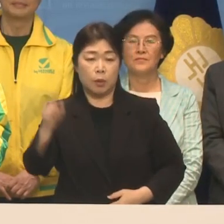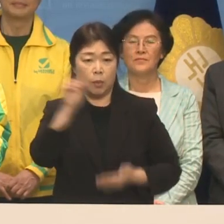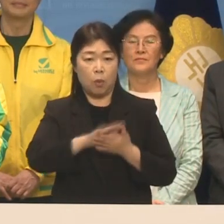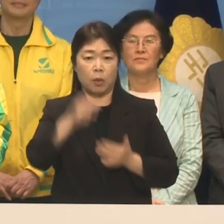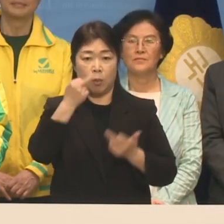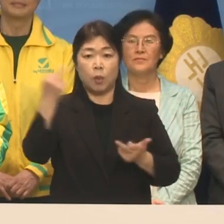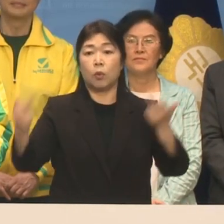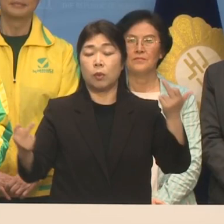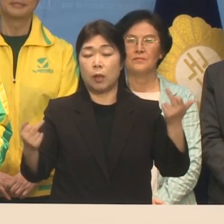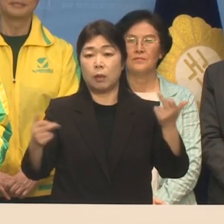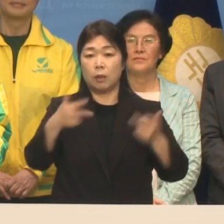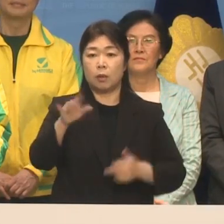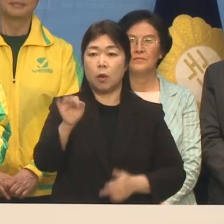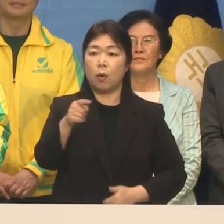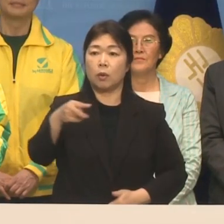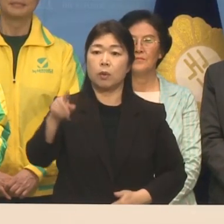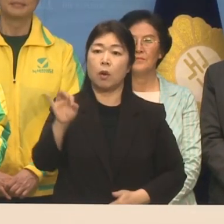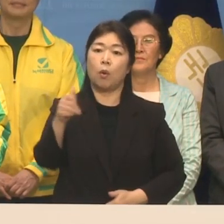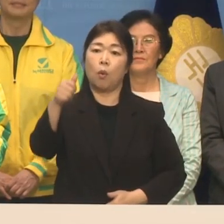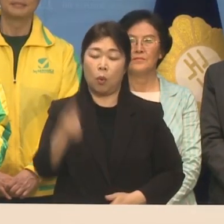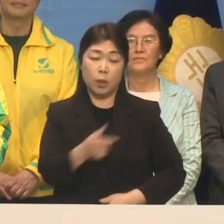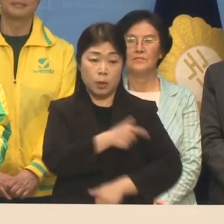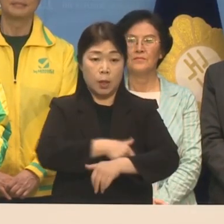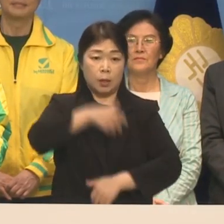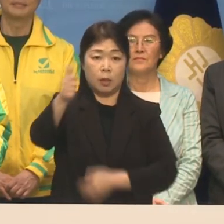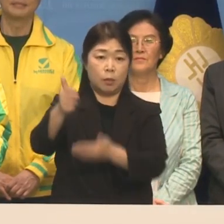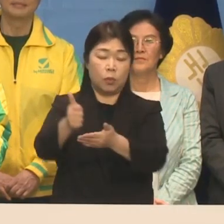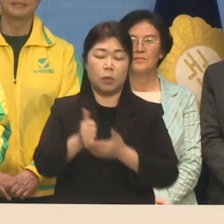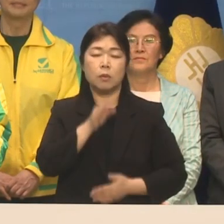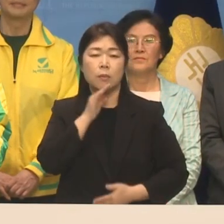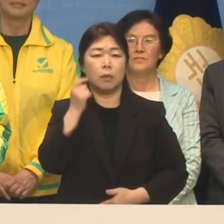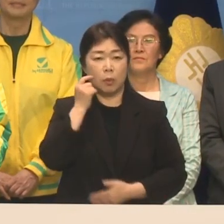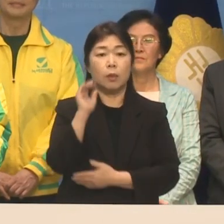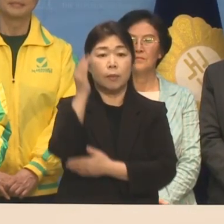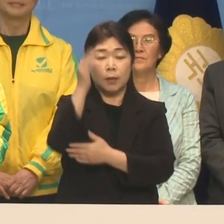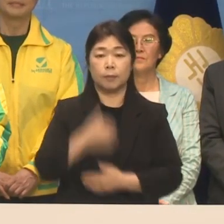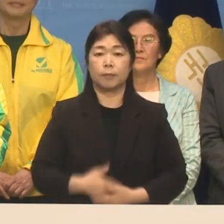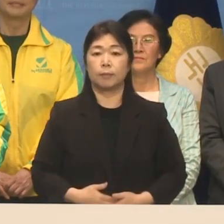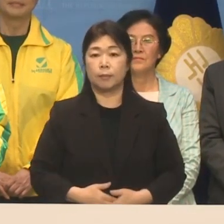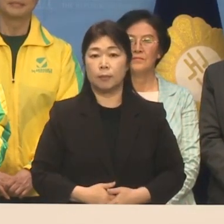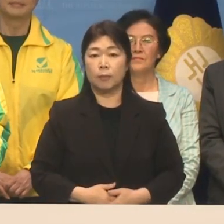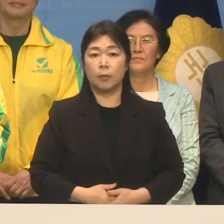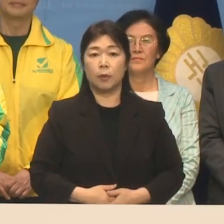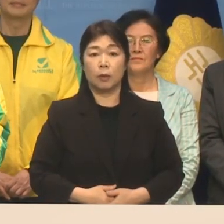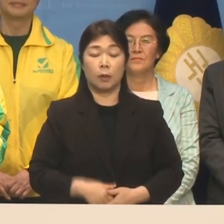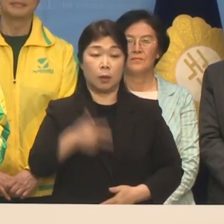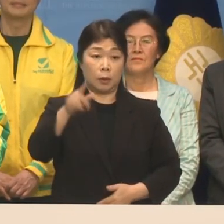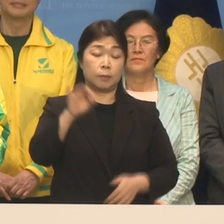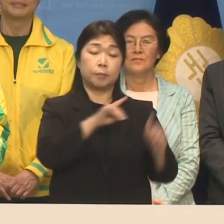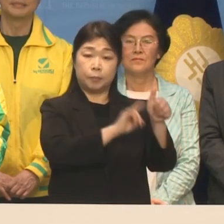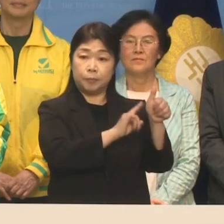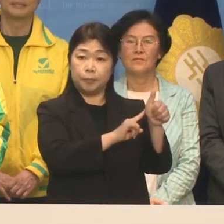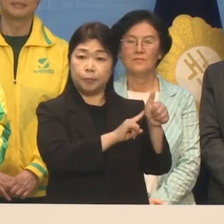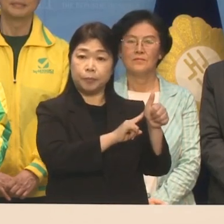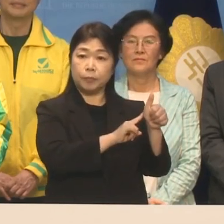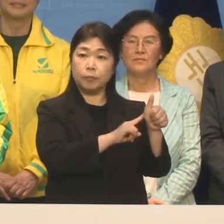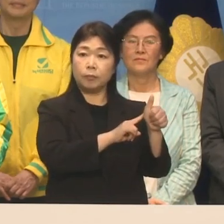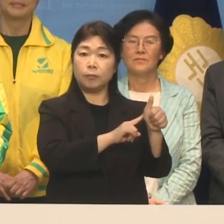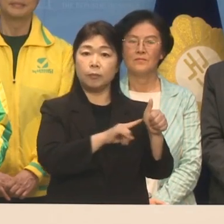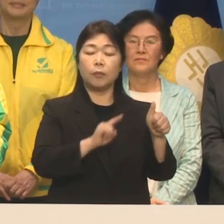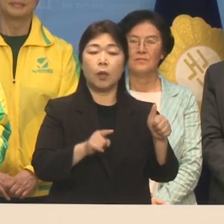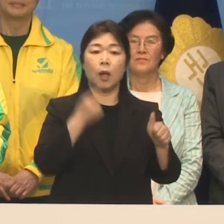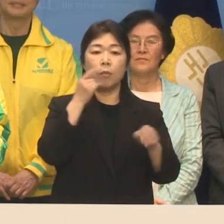정성원 이사장님을 모시게 돼서 영광으로 생각합니다. 앞서 사무총장님이 말씀해 주셨듯이 정성원